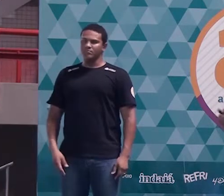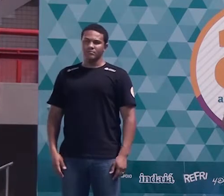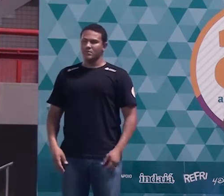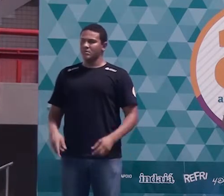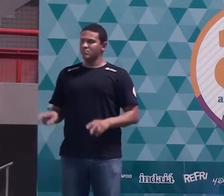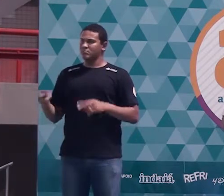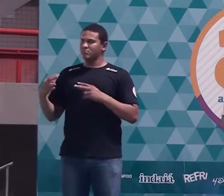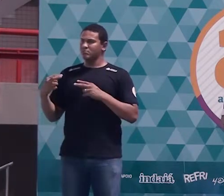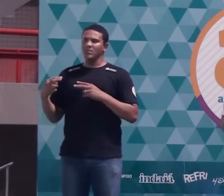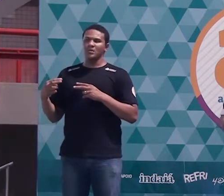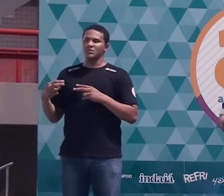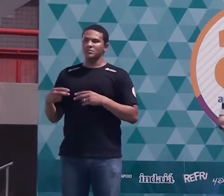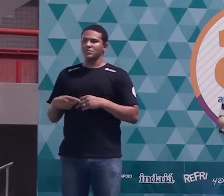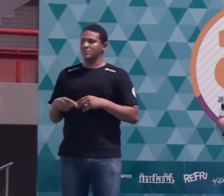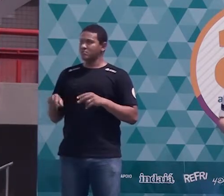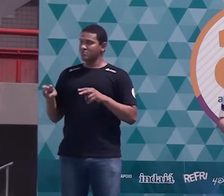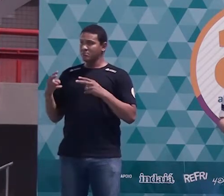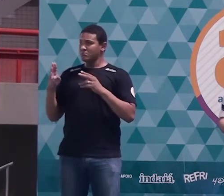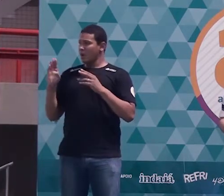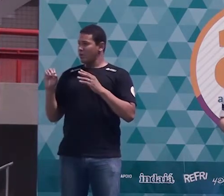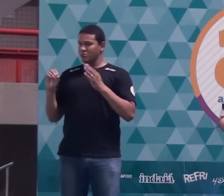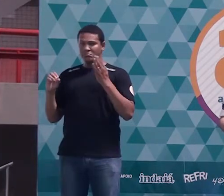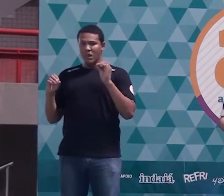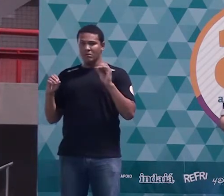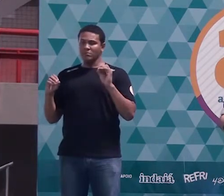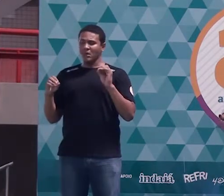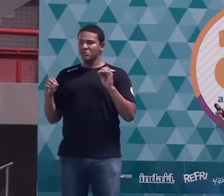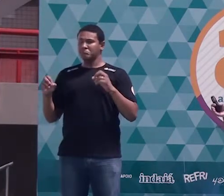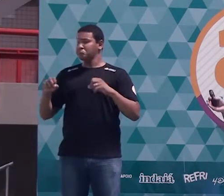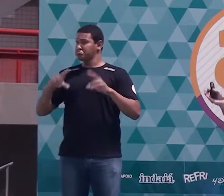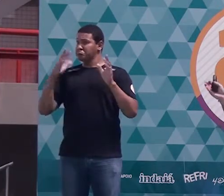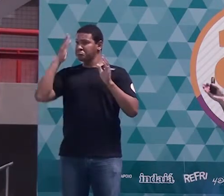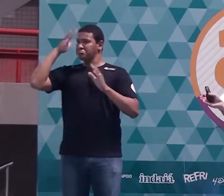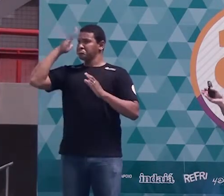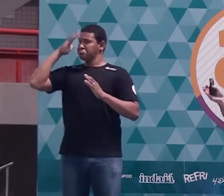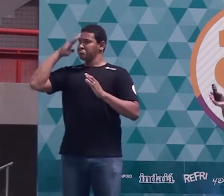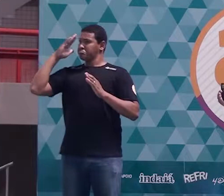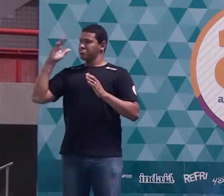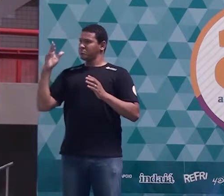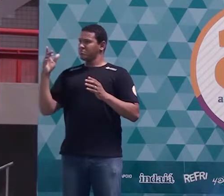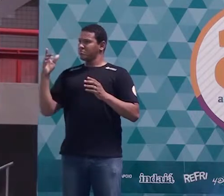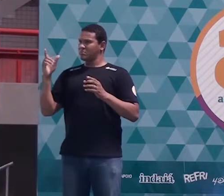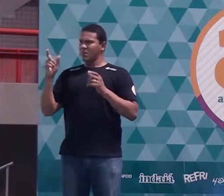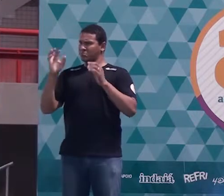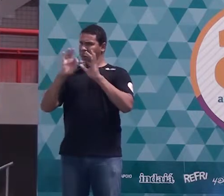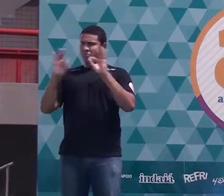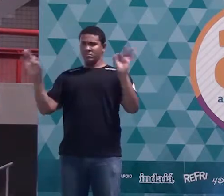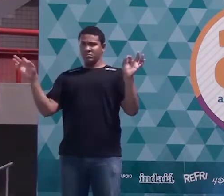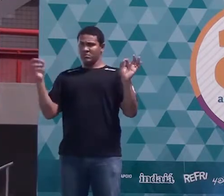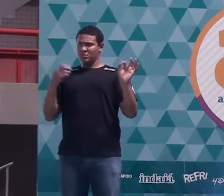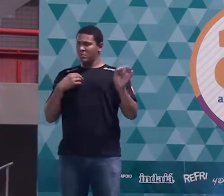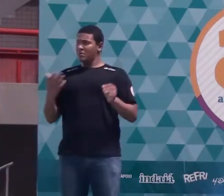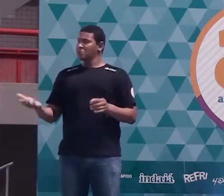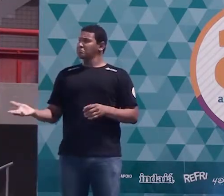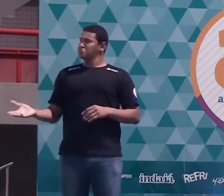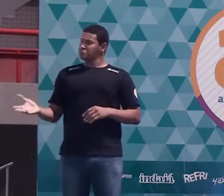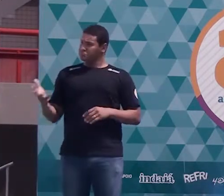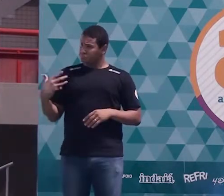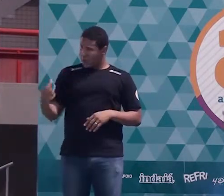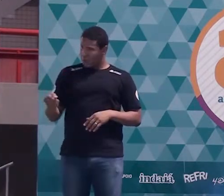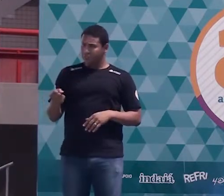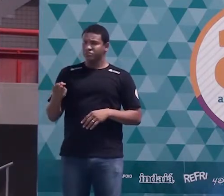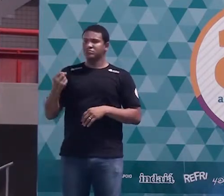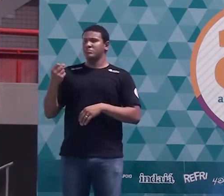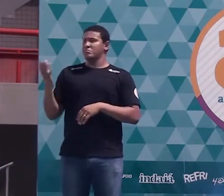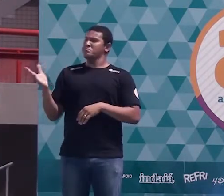para o elemento e diz bó, e se entendem. A palavra que era vamos-nos em boa hora se transformou em bó. Então